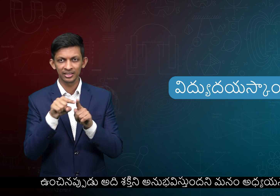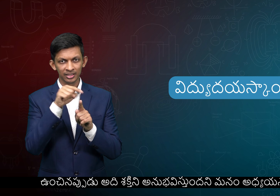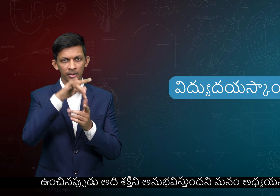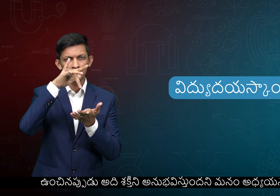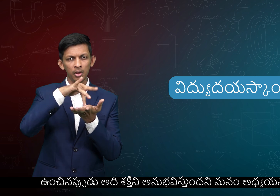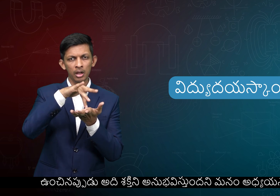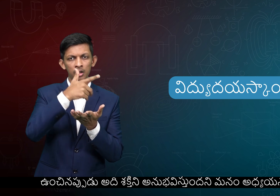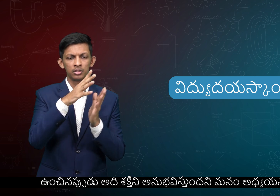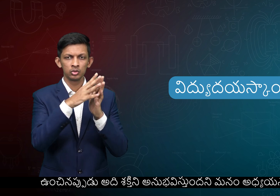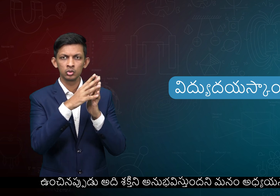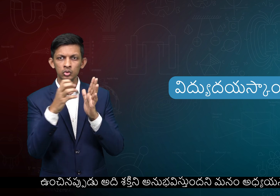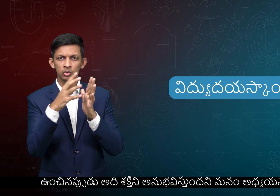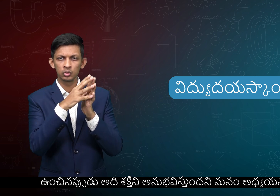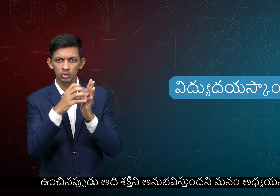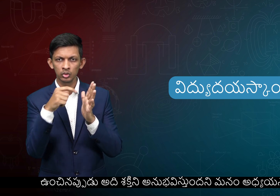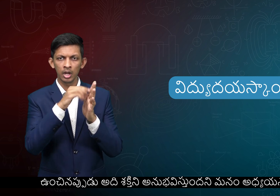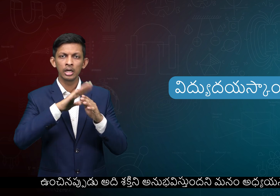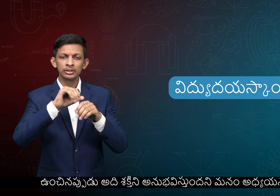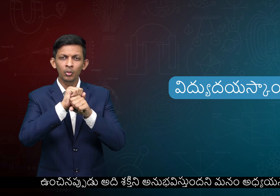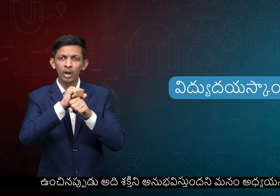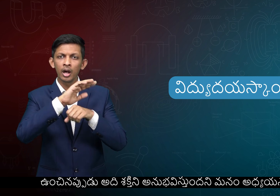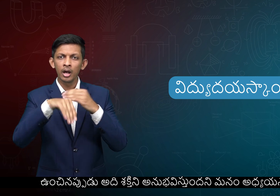శక్తిని అనుభవిస్తుందని మనం అధ్యయనం చేశాం.